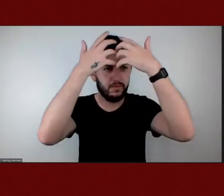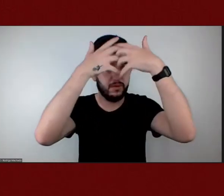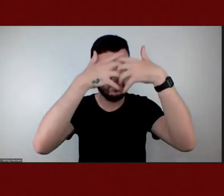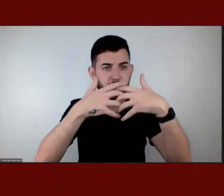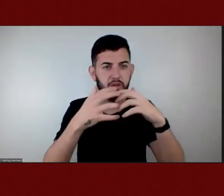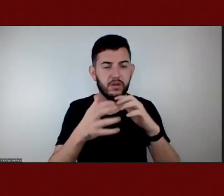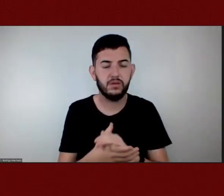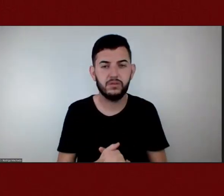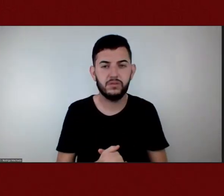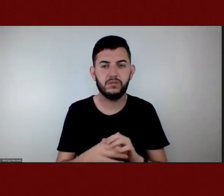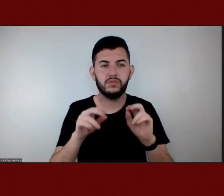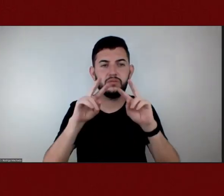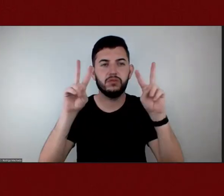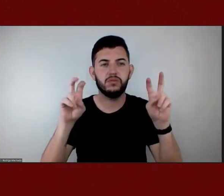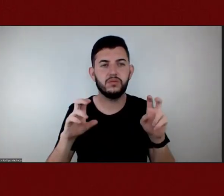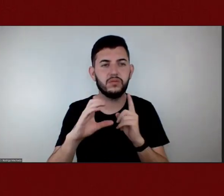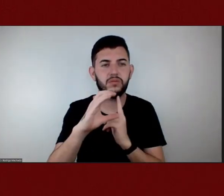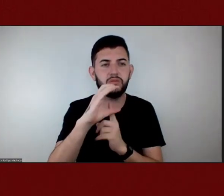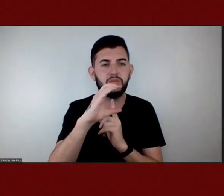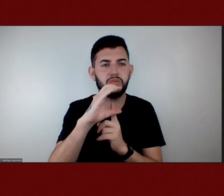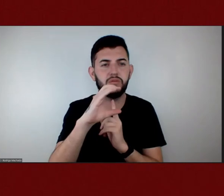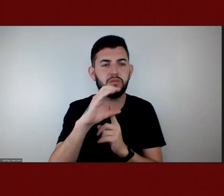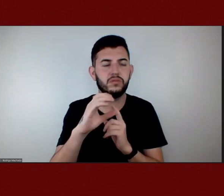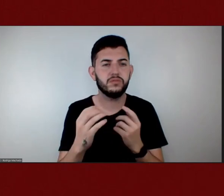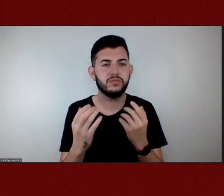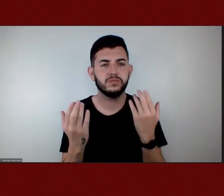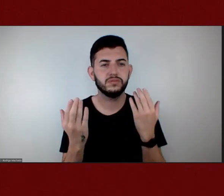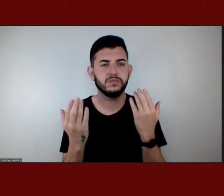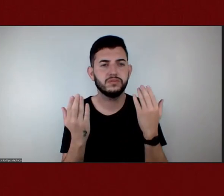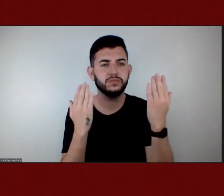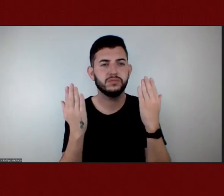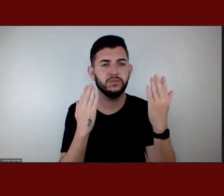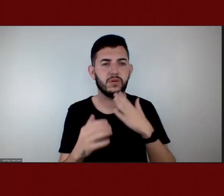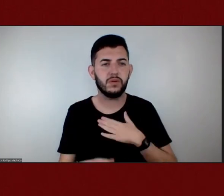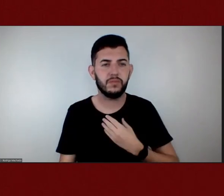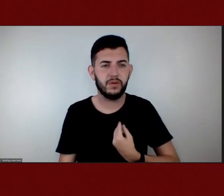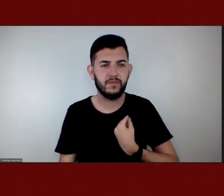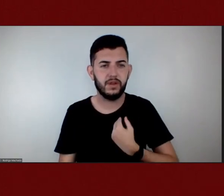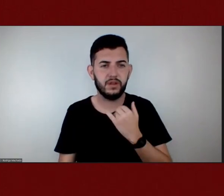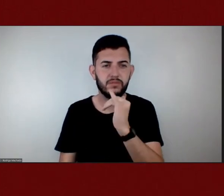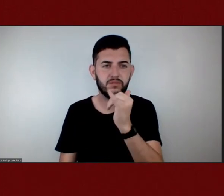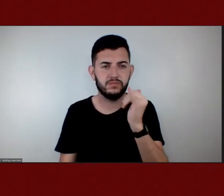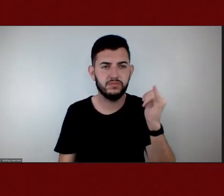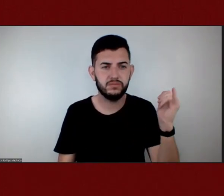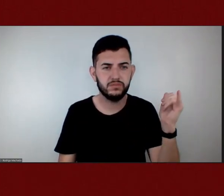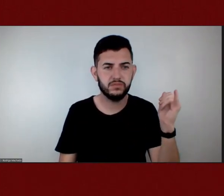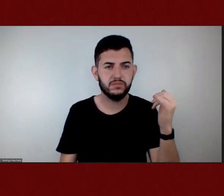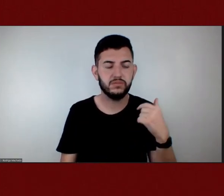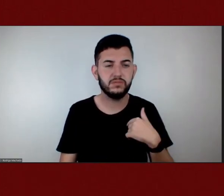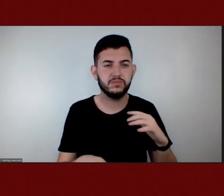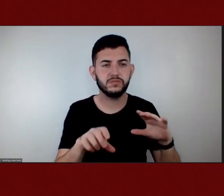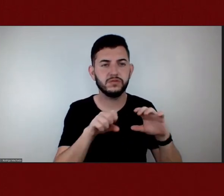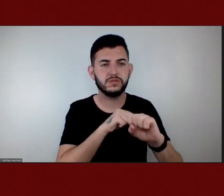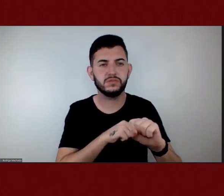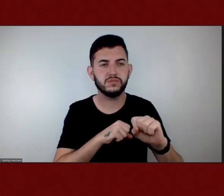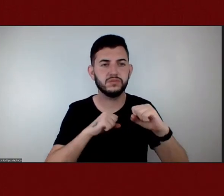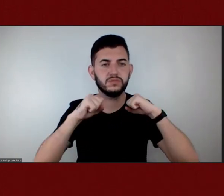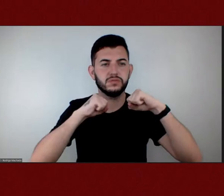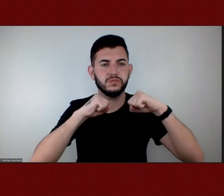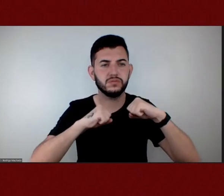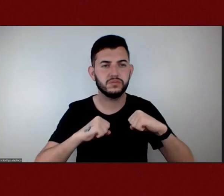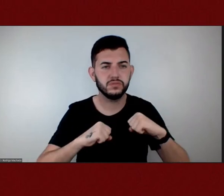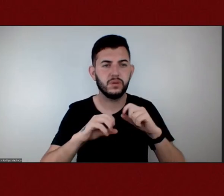sobre o comunismo é como falar da minha vida, porque eu me formei como militante comunista